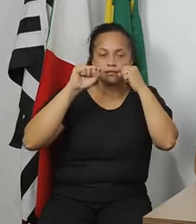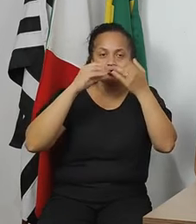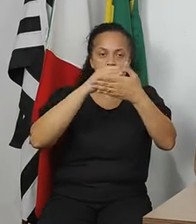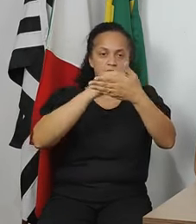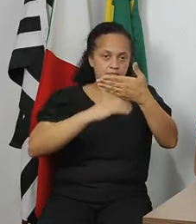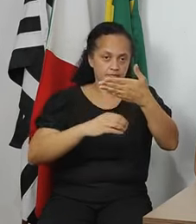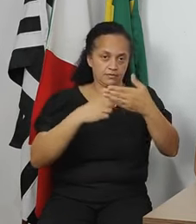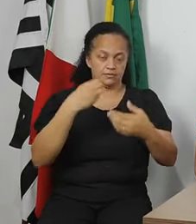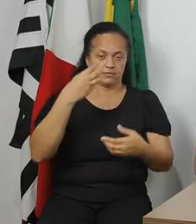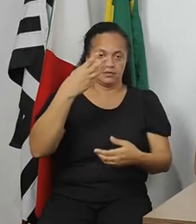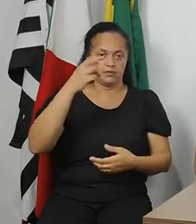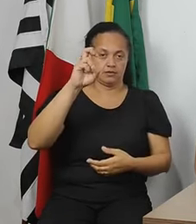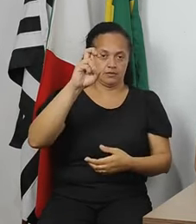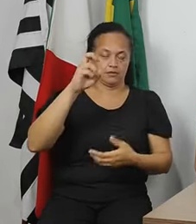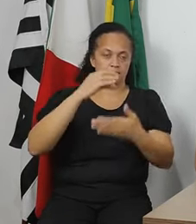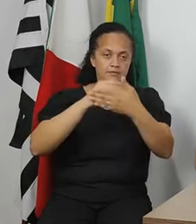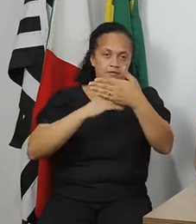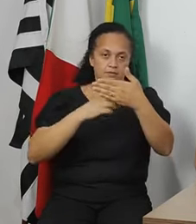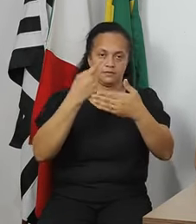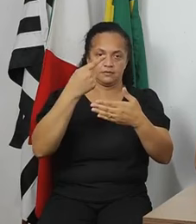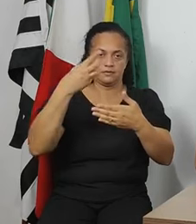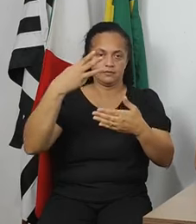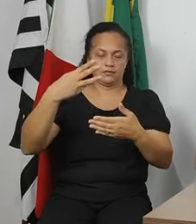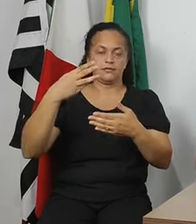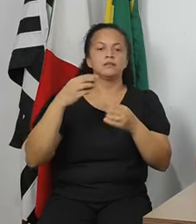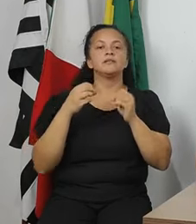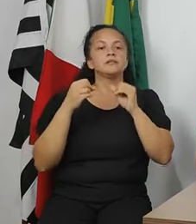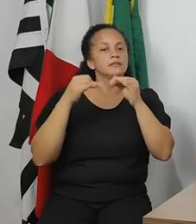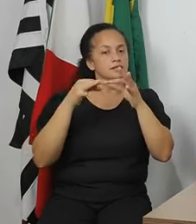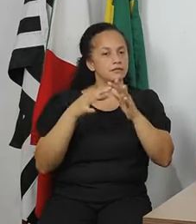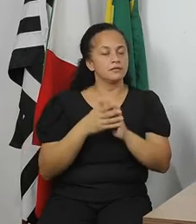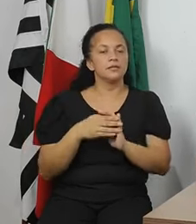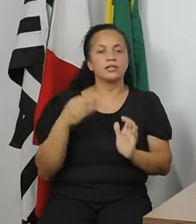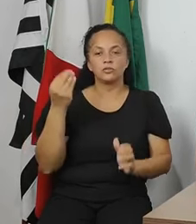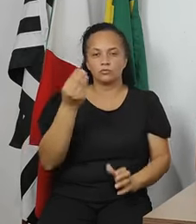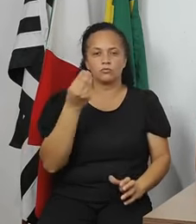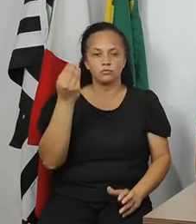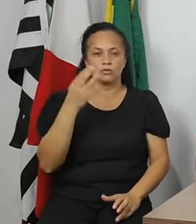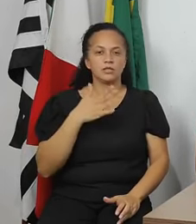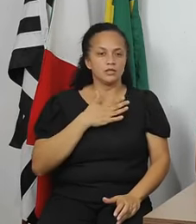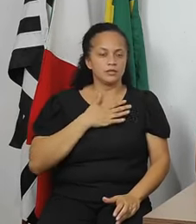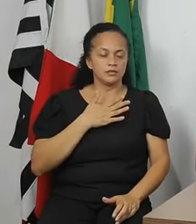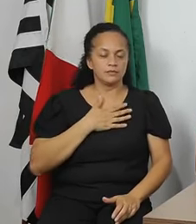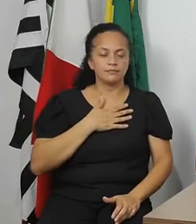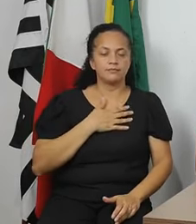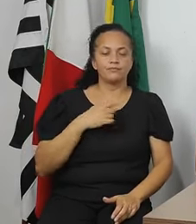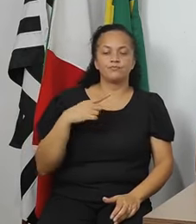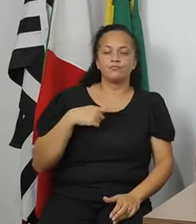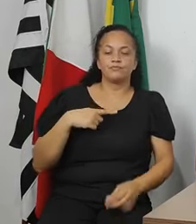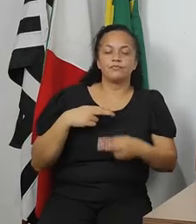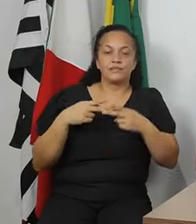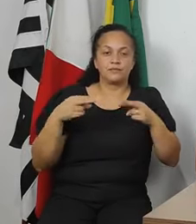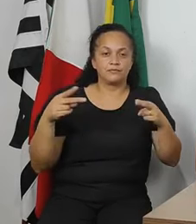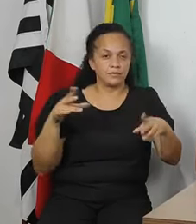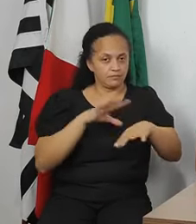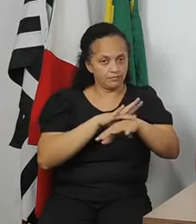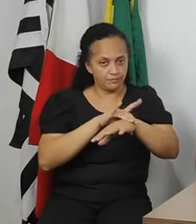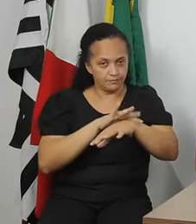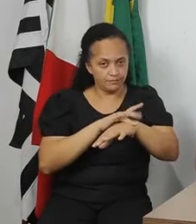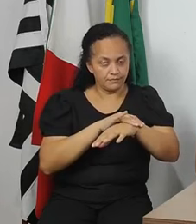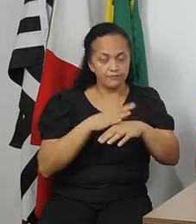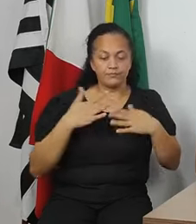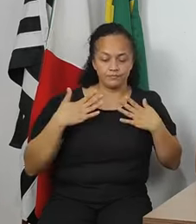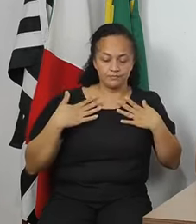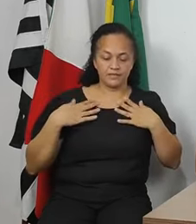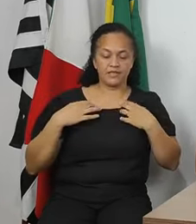quanto a mim, porém, estando eles enfermos, as minhas vestes eram pano de saco.